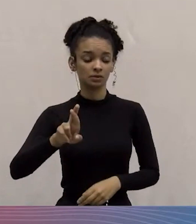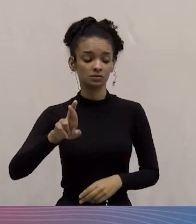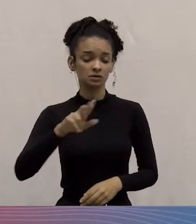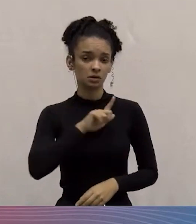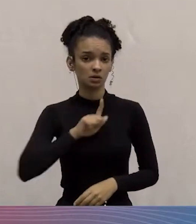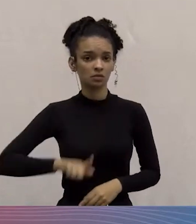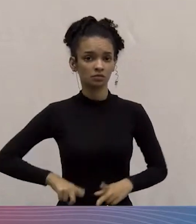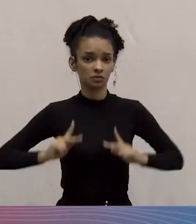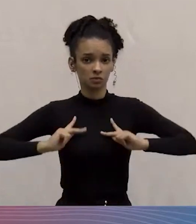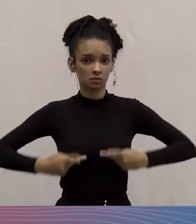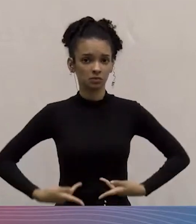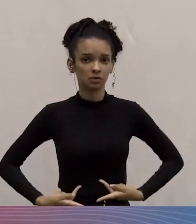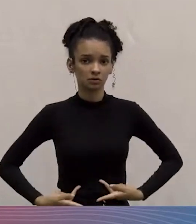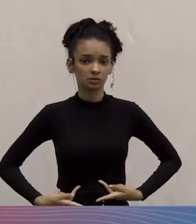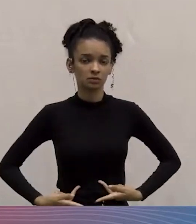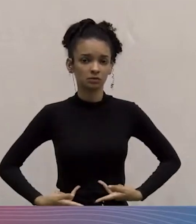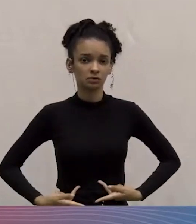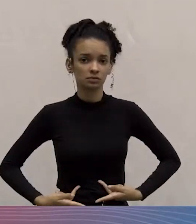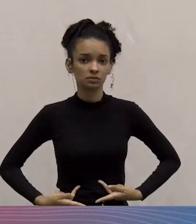O governo humano,